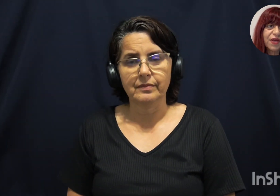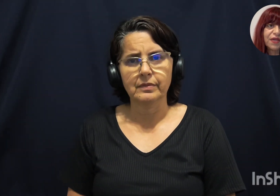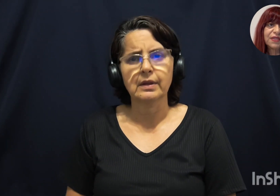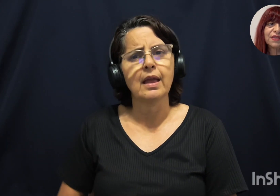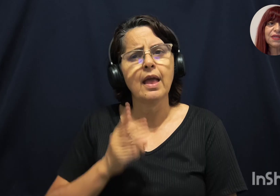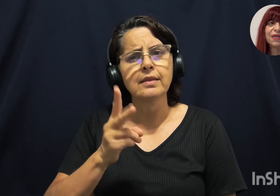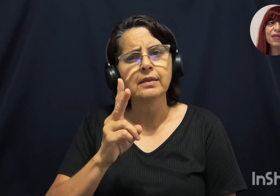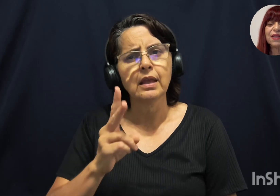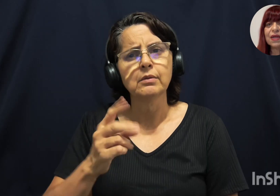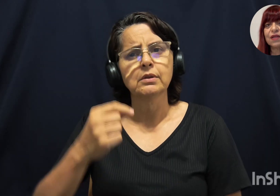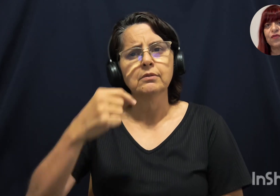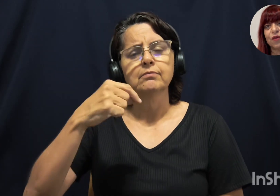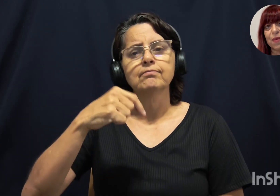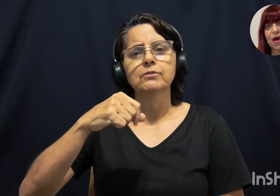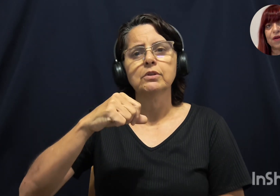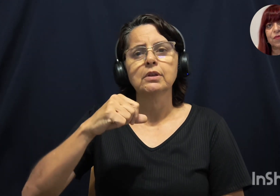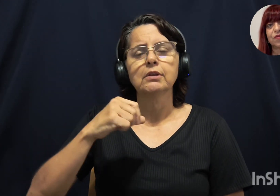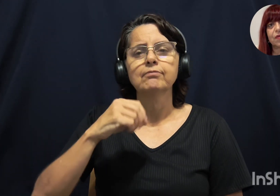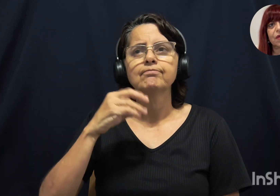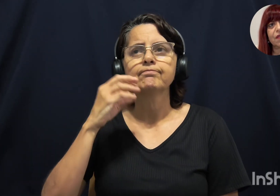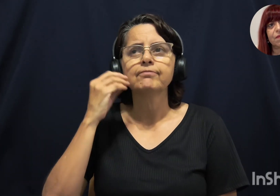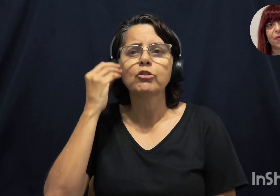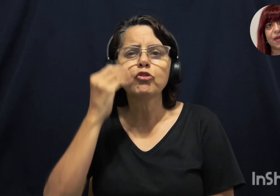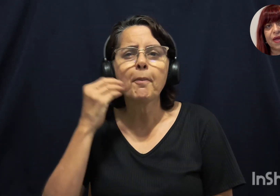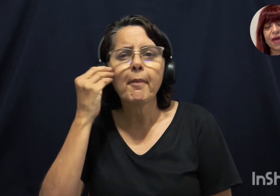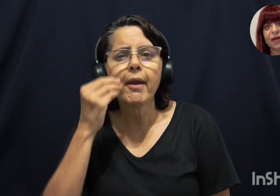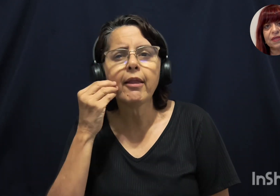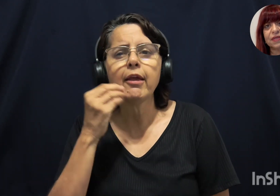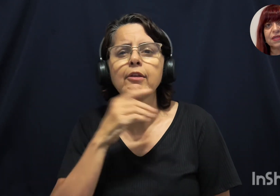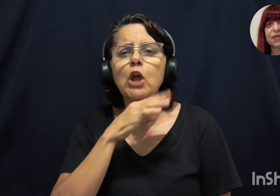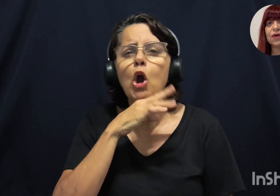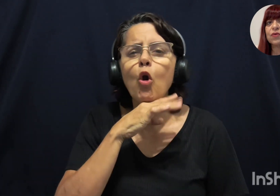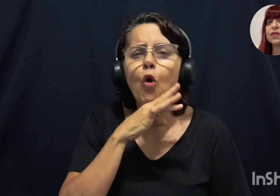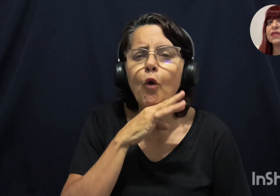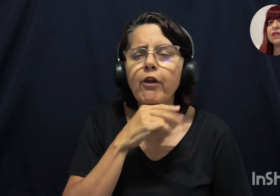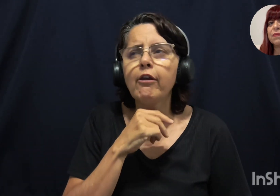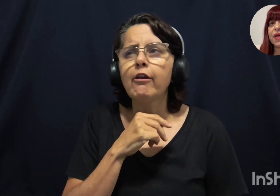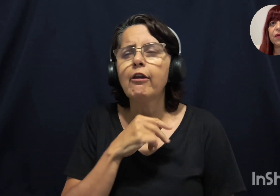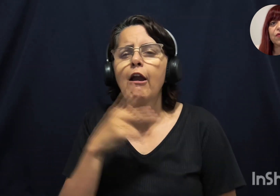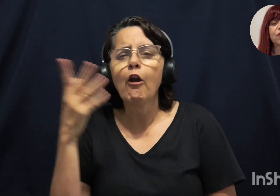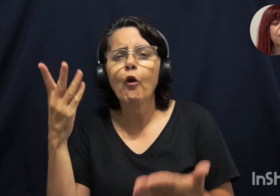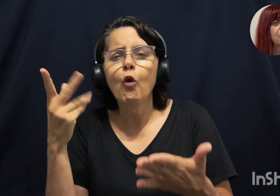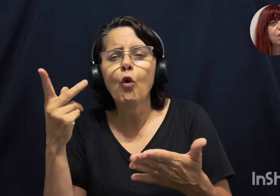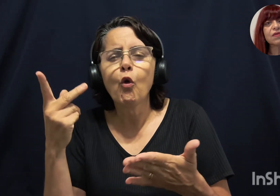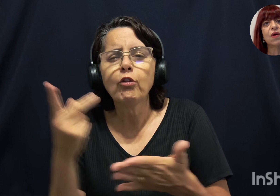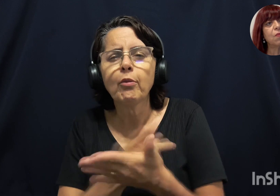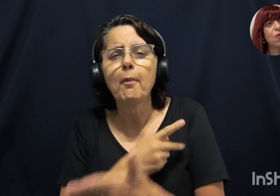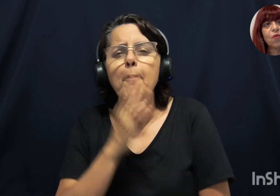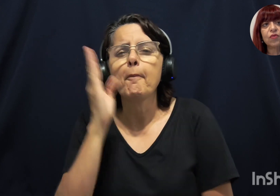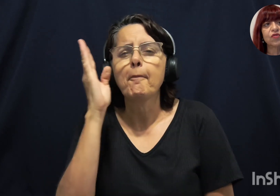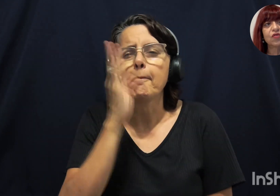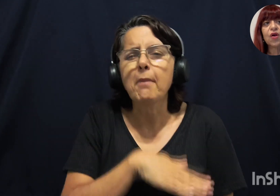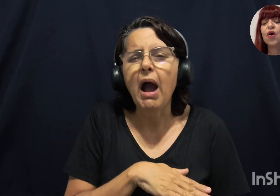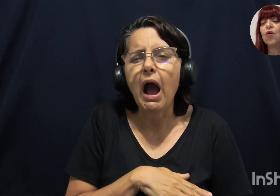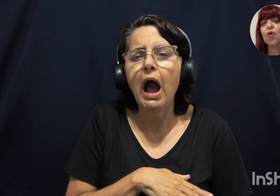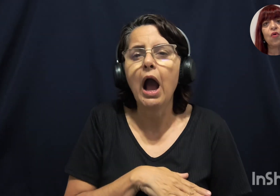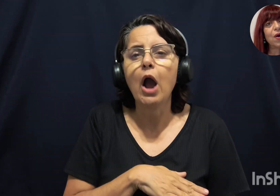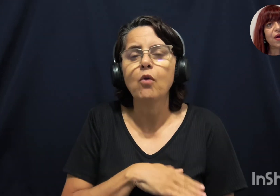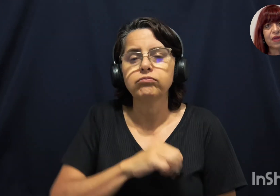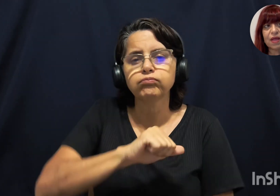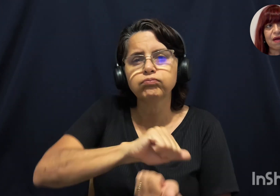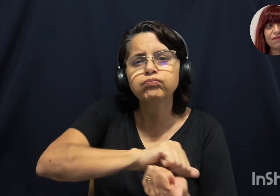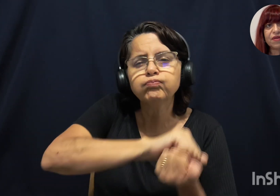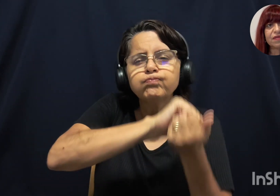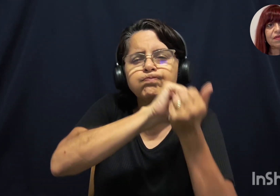Toda vez que transformarmos experiências e acontecimentos que não são bons